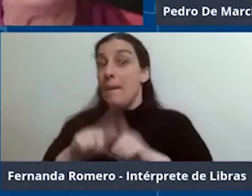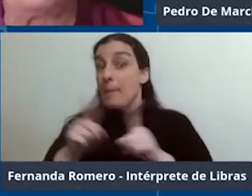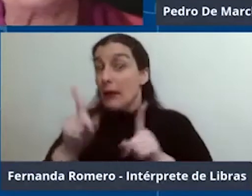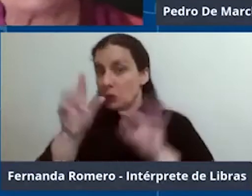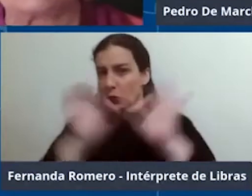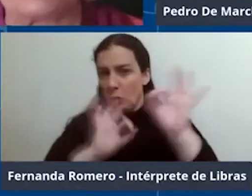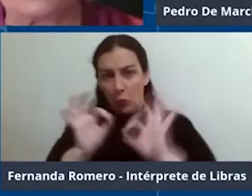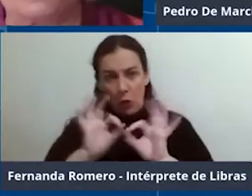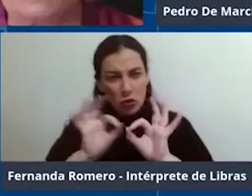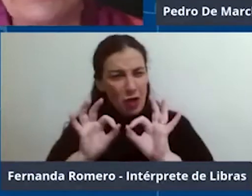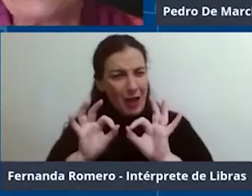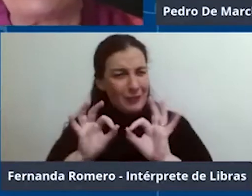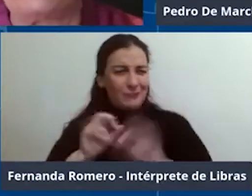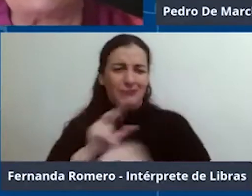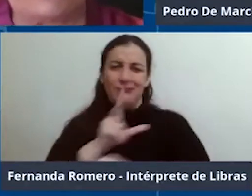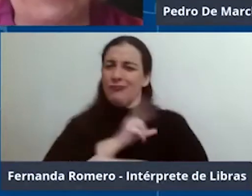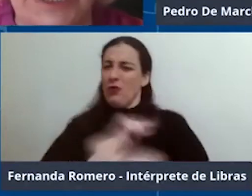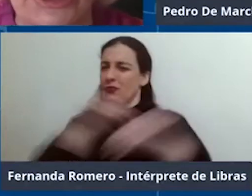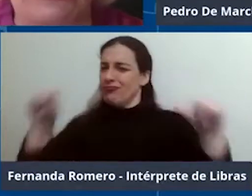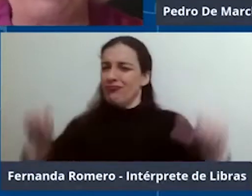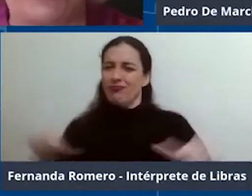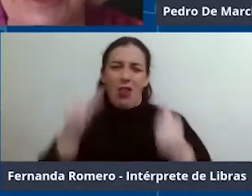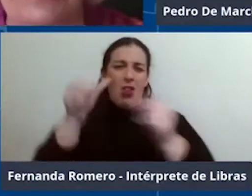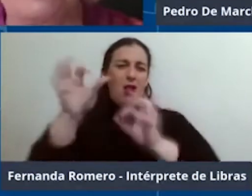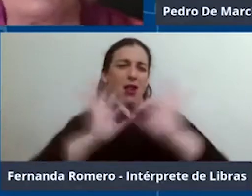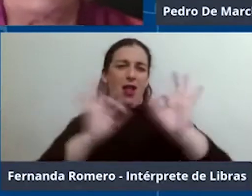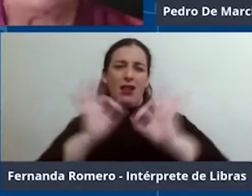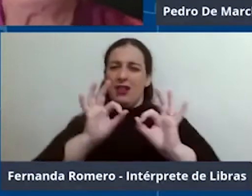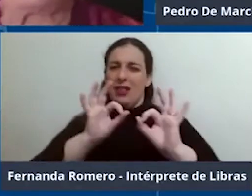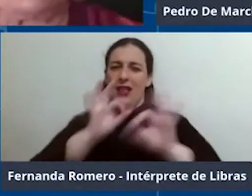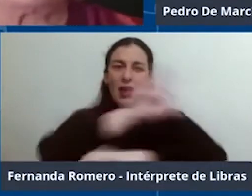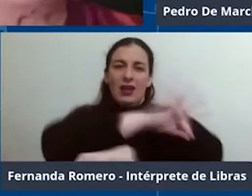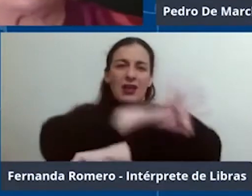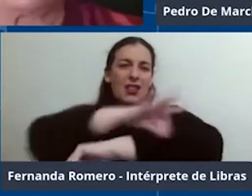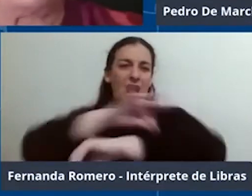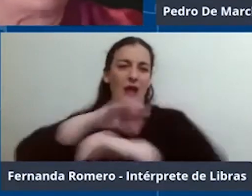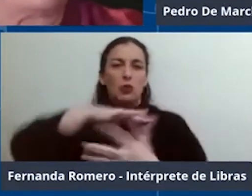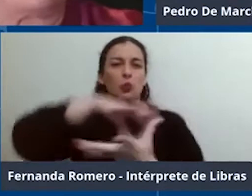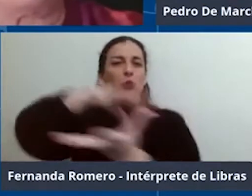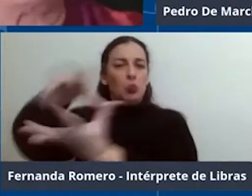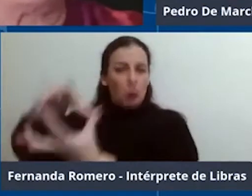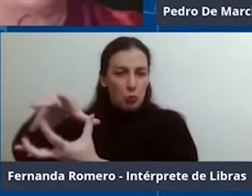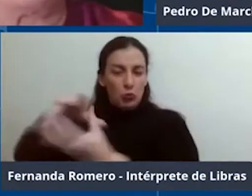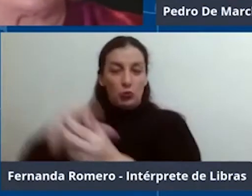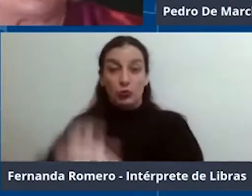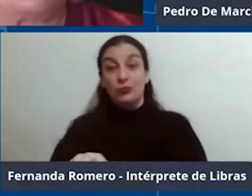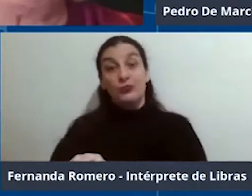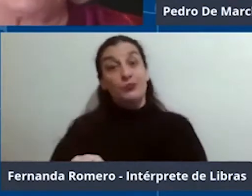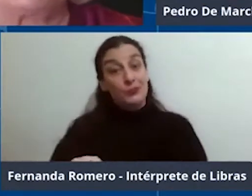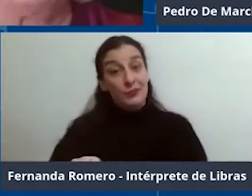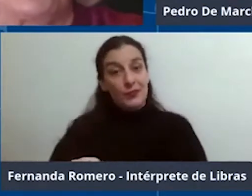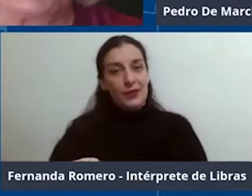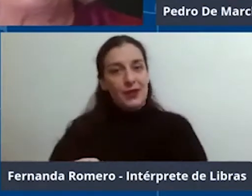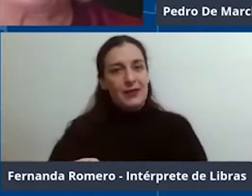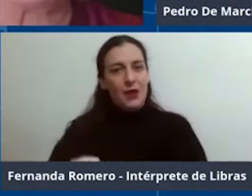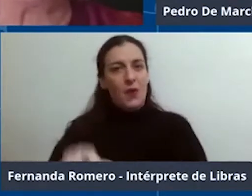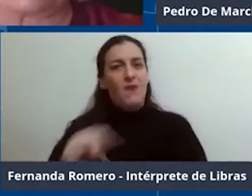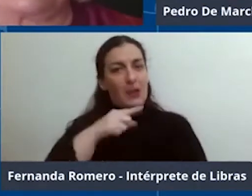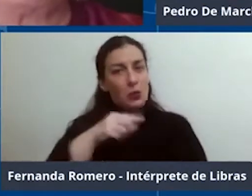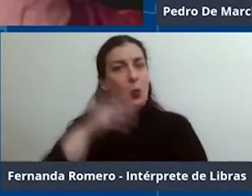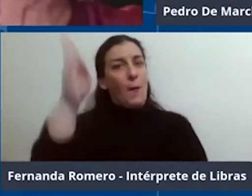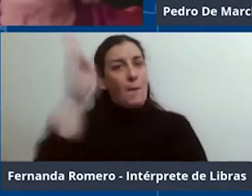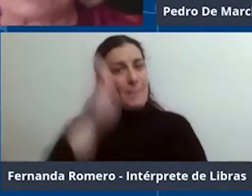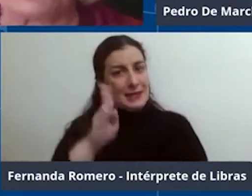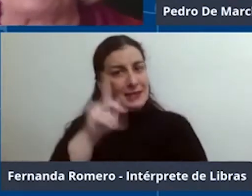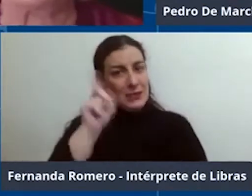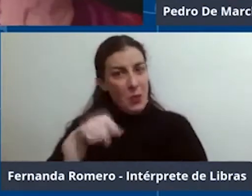une os melhores arquitetos do mundo. Então, esse ambiente favorável, para esse empresário, ele falou, o Brasil é um país muito difícil, quem está